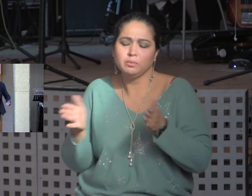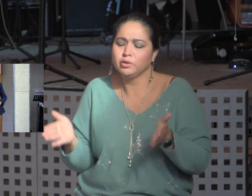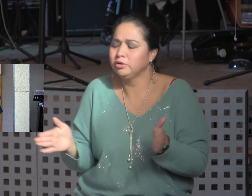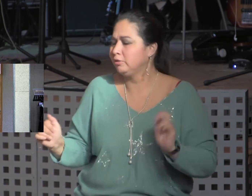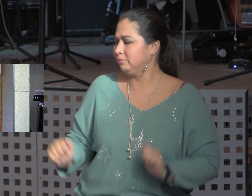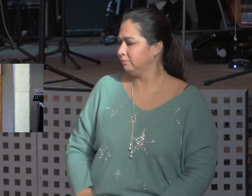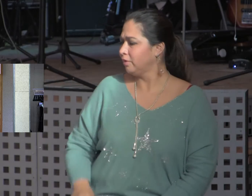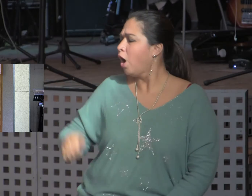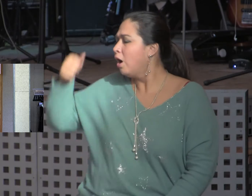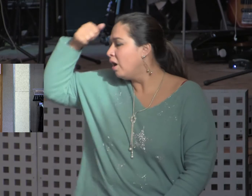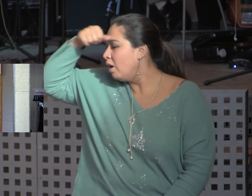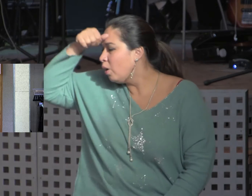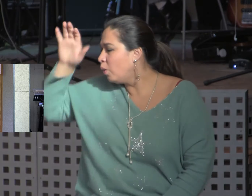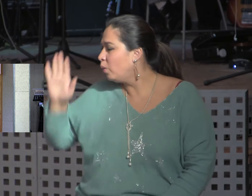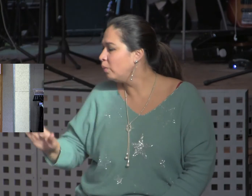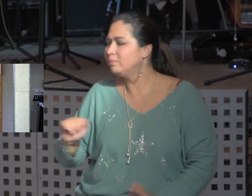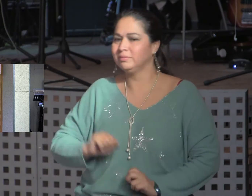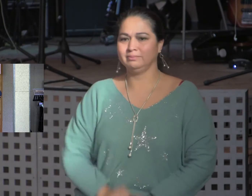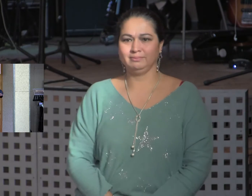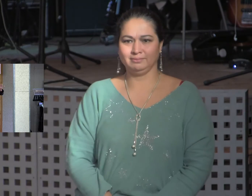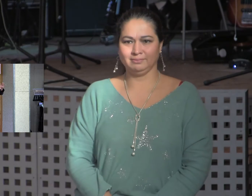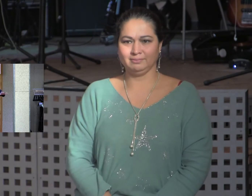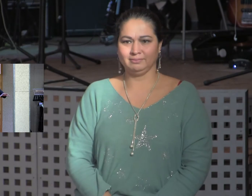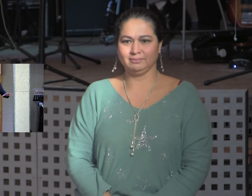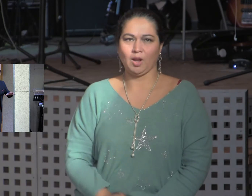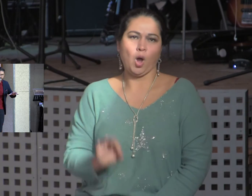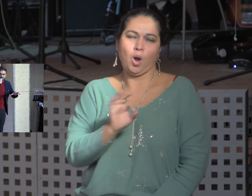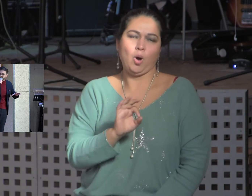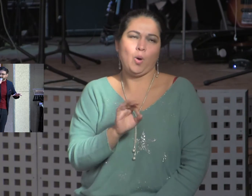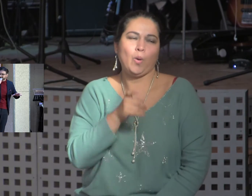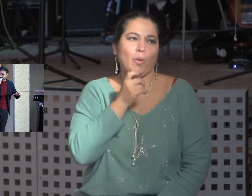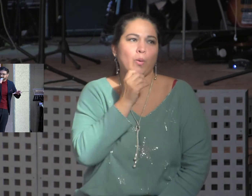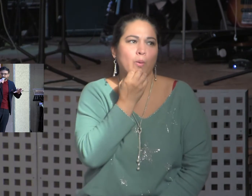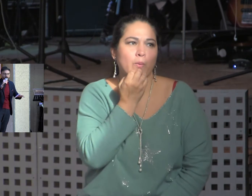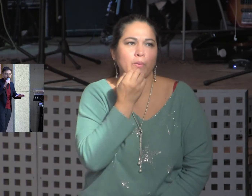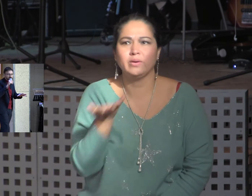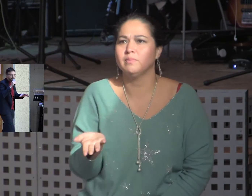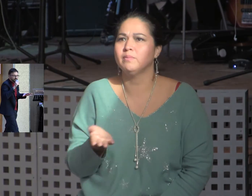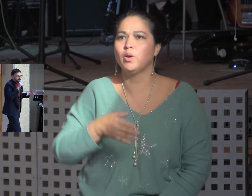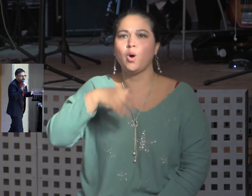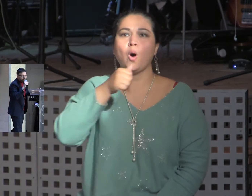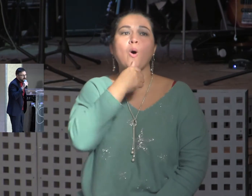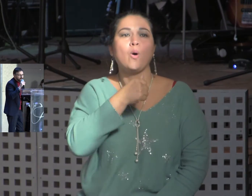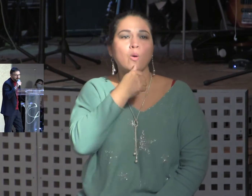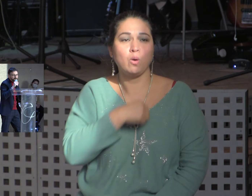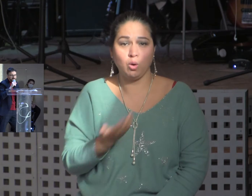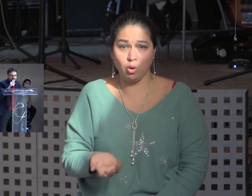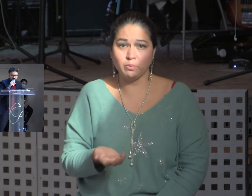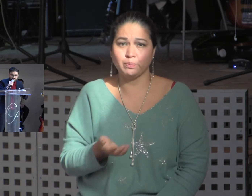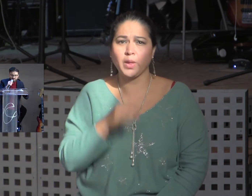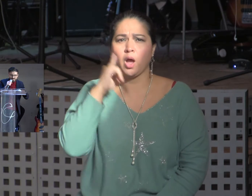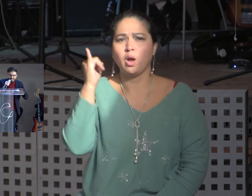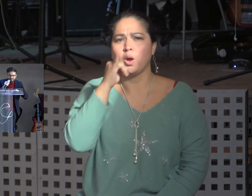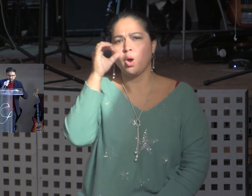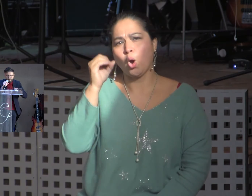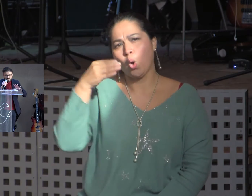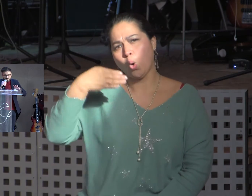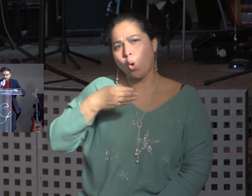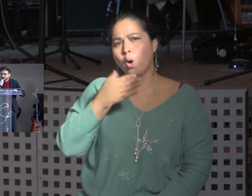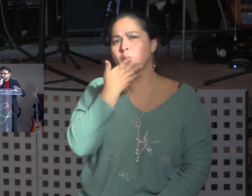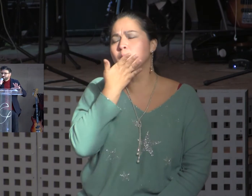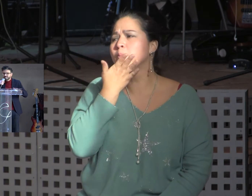hombrecete, hombrecín. O el sufrido Job. ¿Os acordáis? Job lo define muy